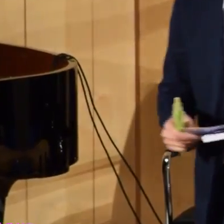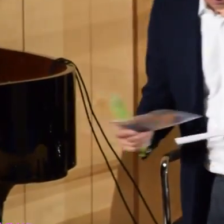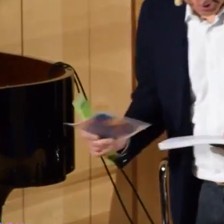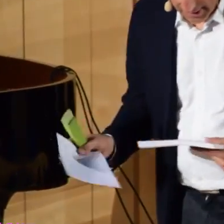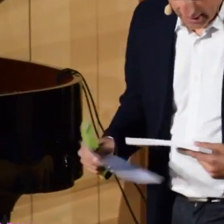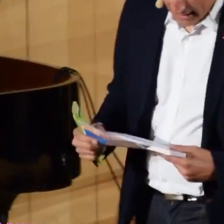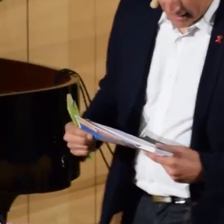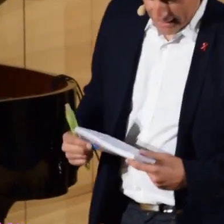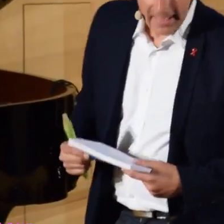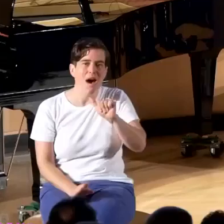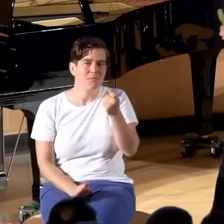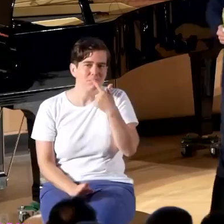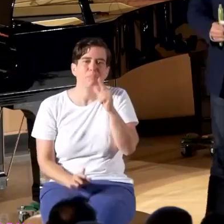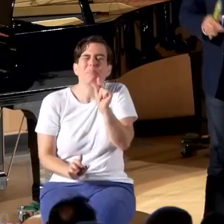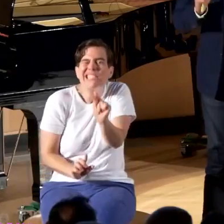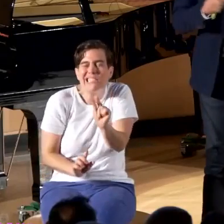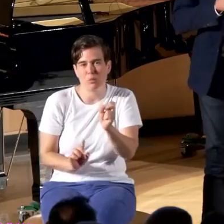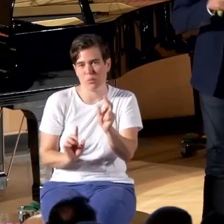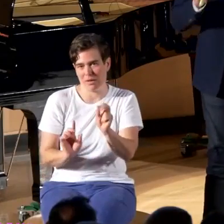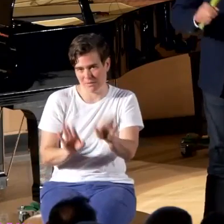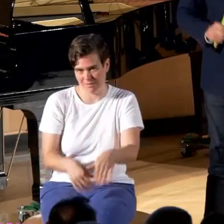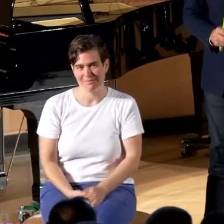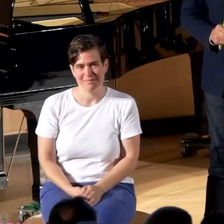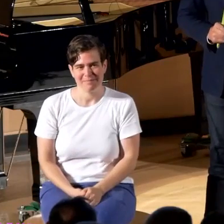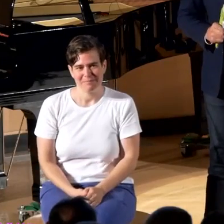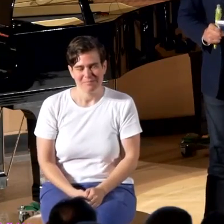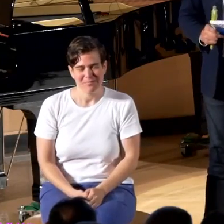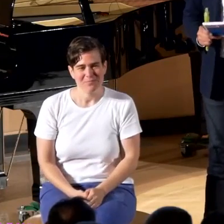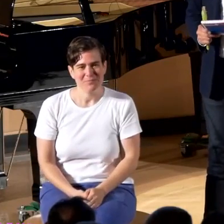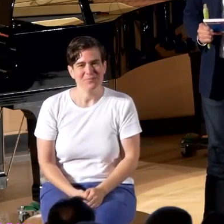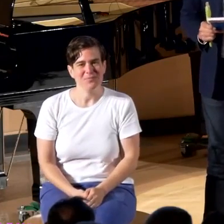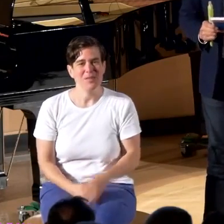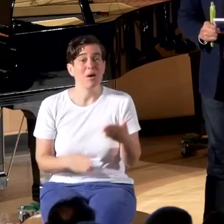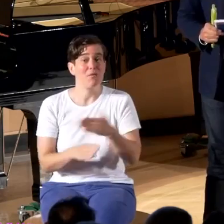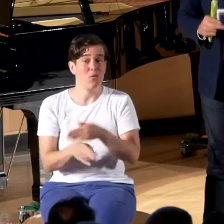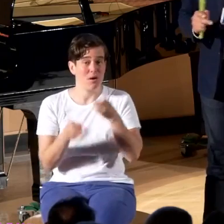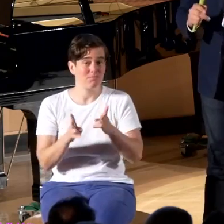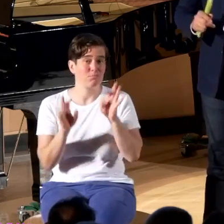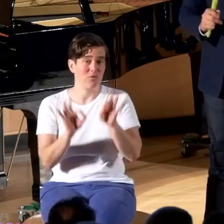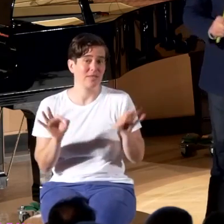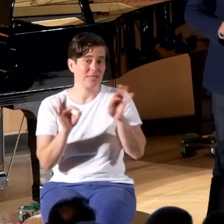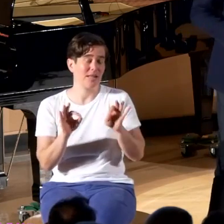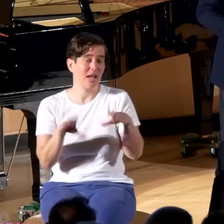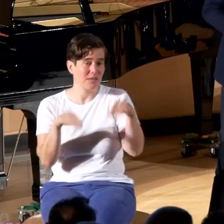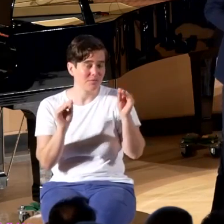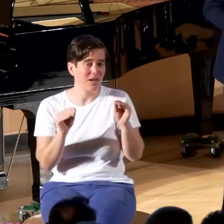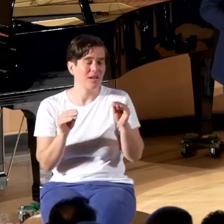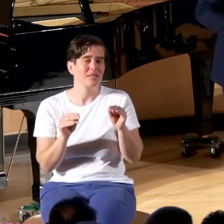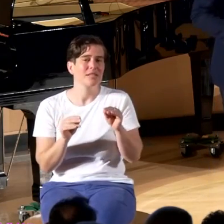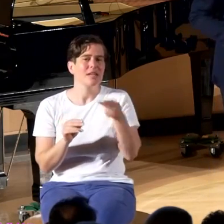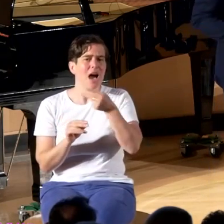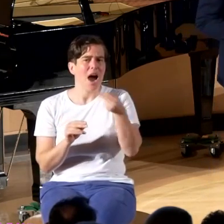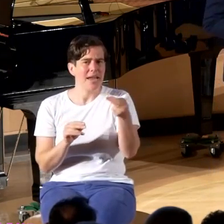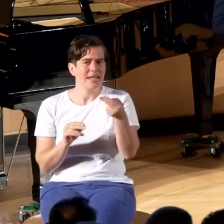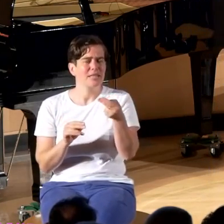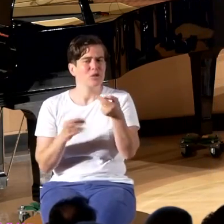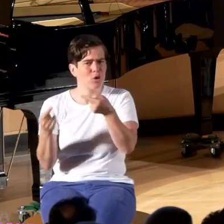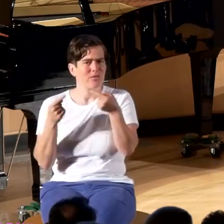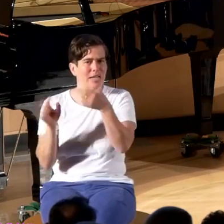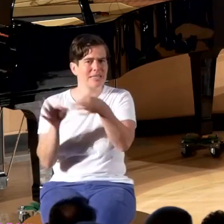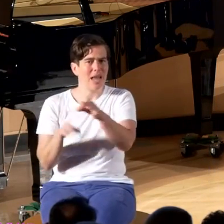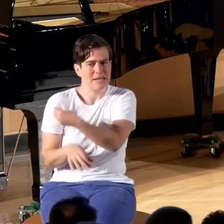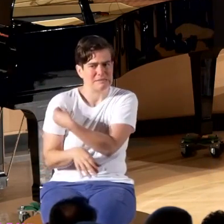heutzutage. Ja, ganz kurz bevor es richtig offiziell losgeht, darf ich noch sagen, das hat mir die Heike Gronski, Konferenzleitung, gerade